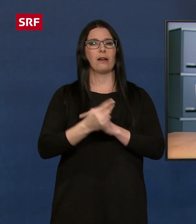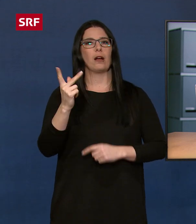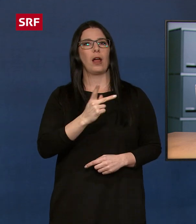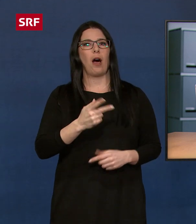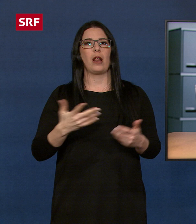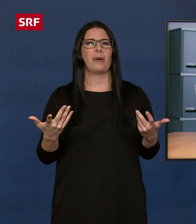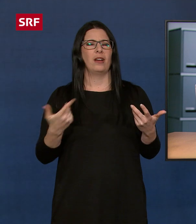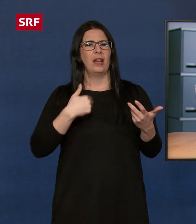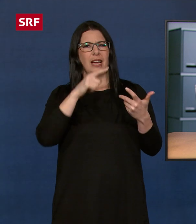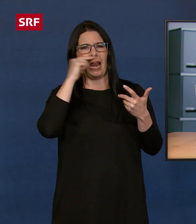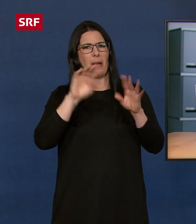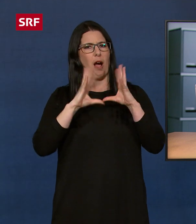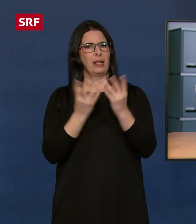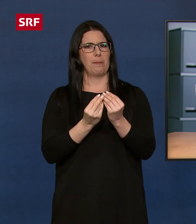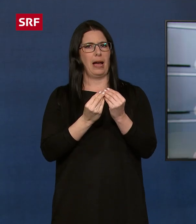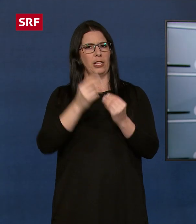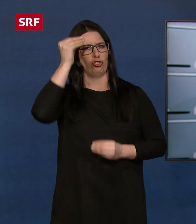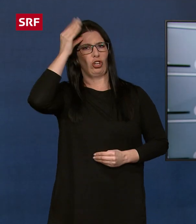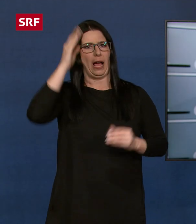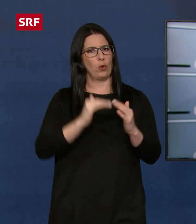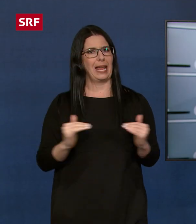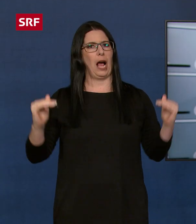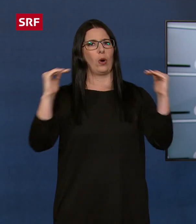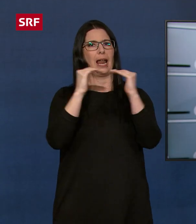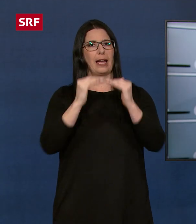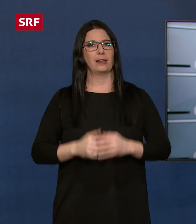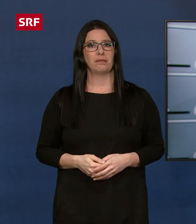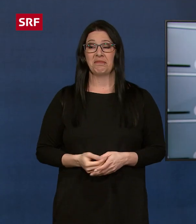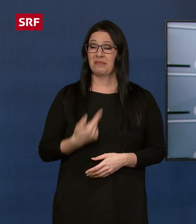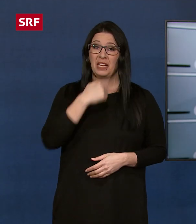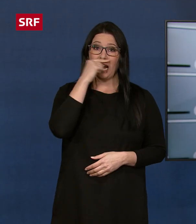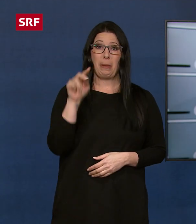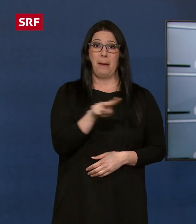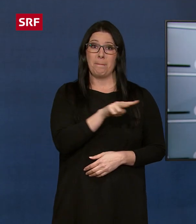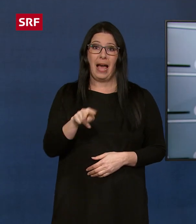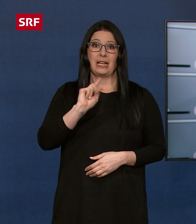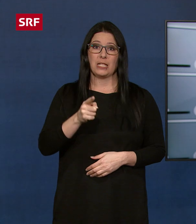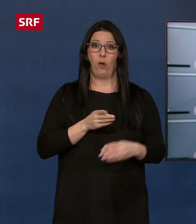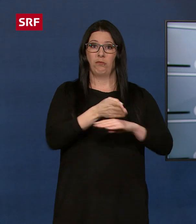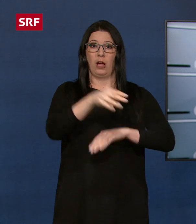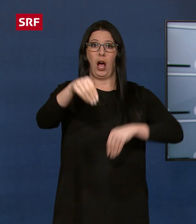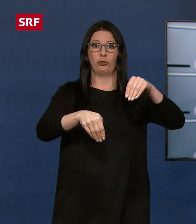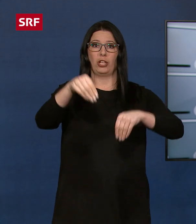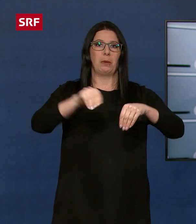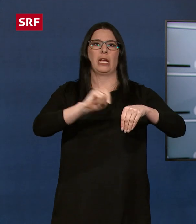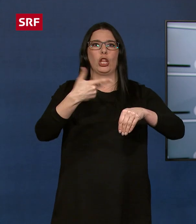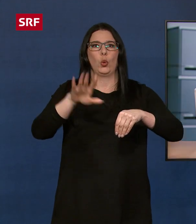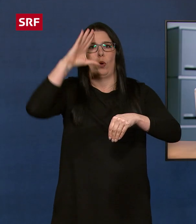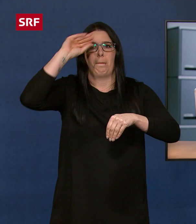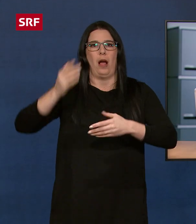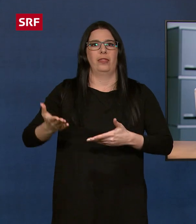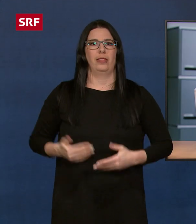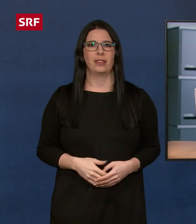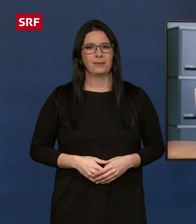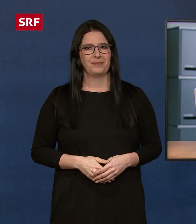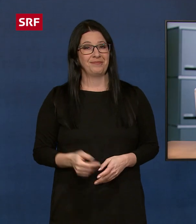sind beide etwa gleich schlau. Beide sollen einfach stimmen gehen und der Mann ist sicher nicht schlauer. Ich bin